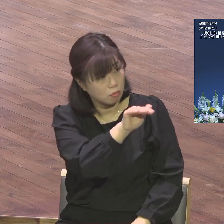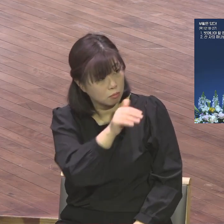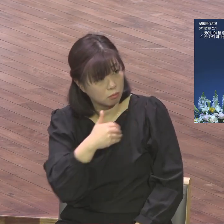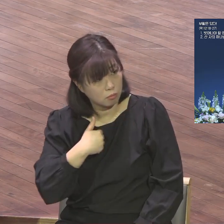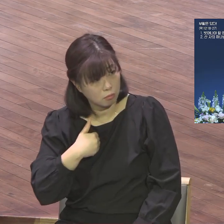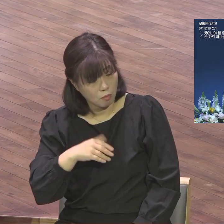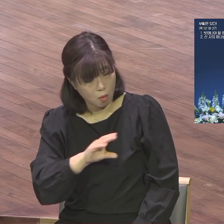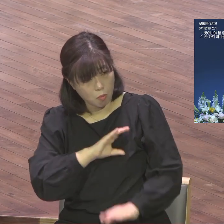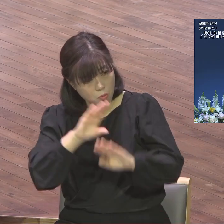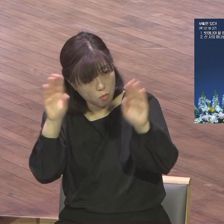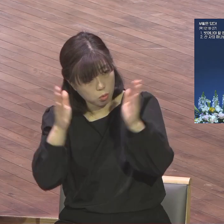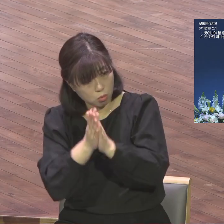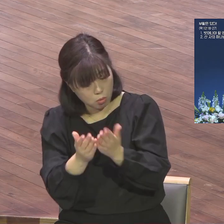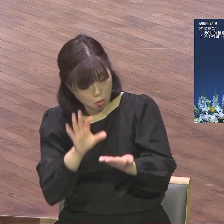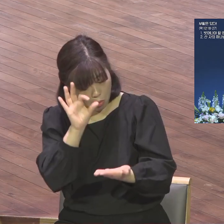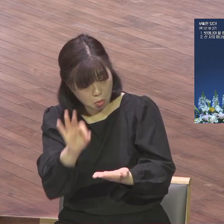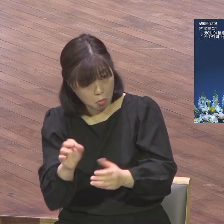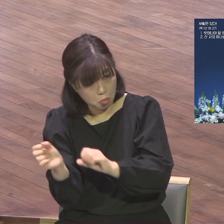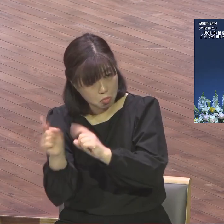이걸 완전 착각이라는 것입니다.